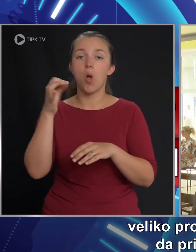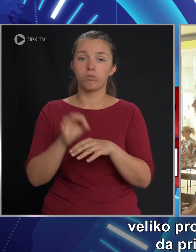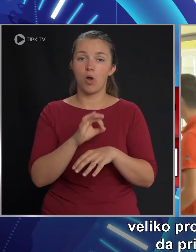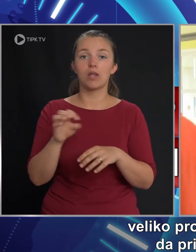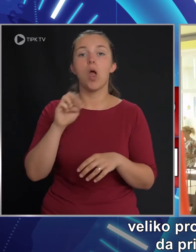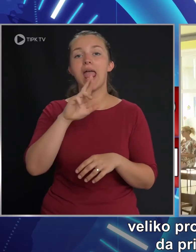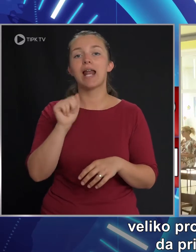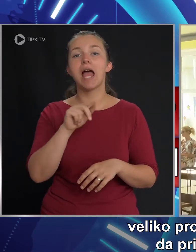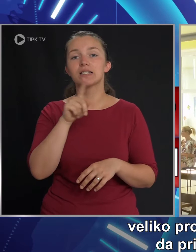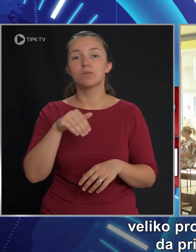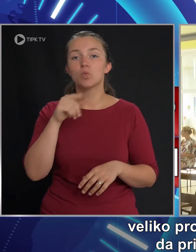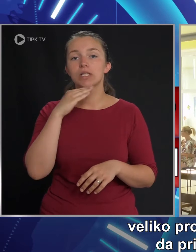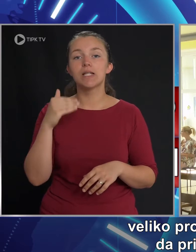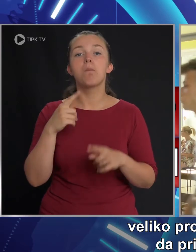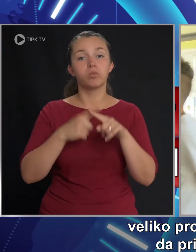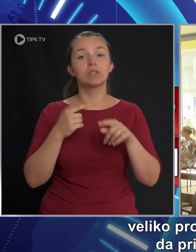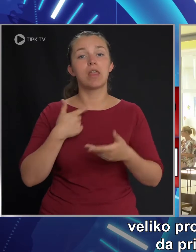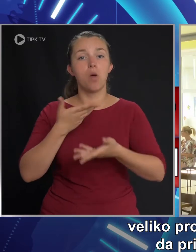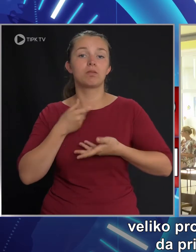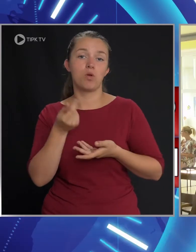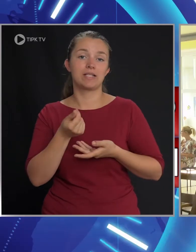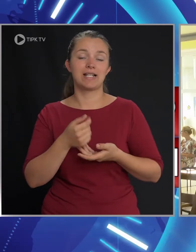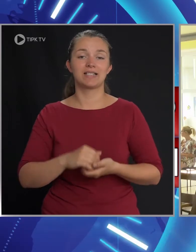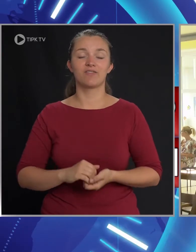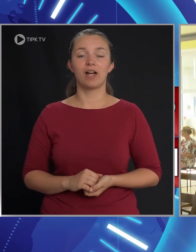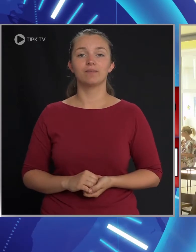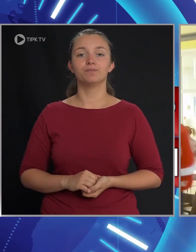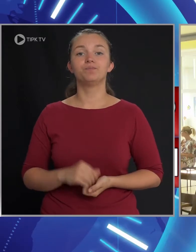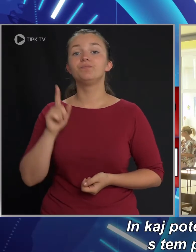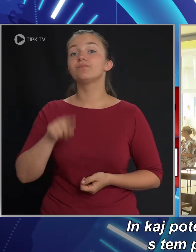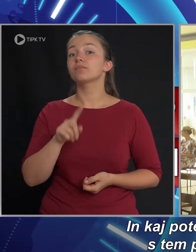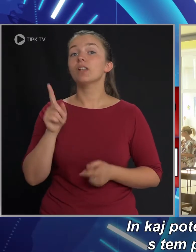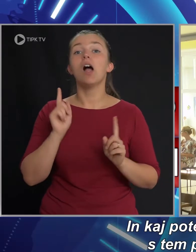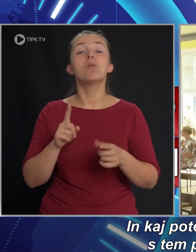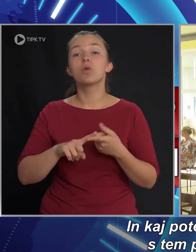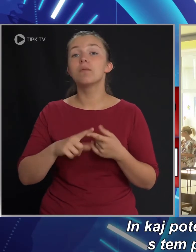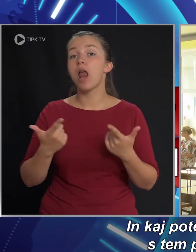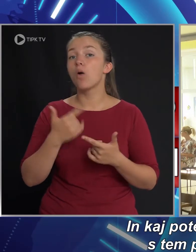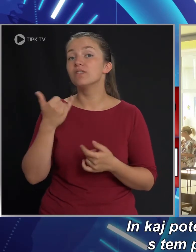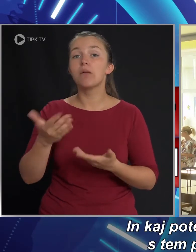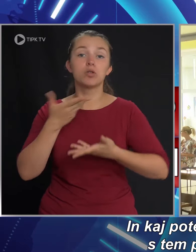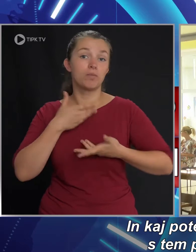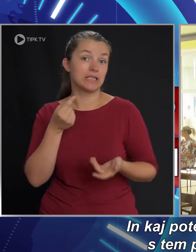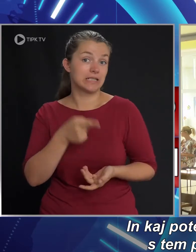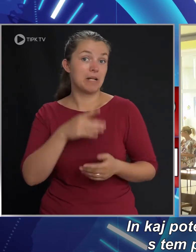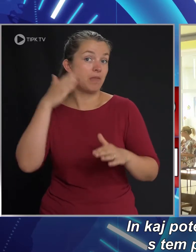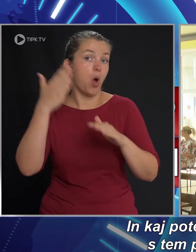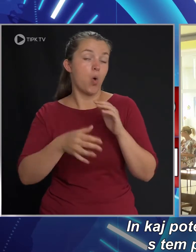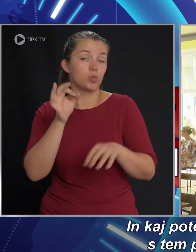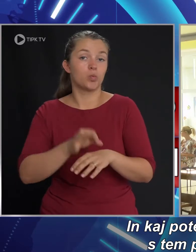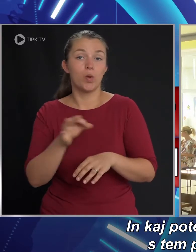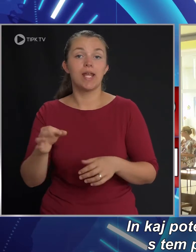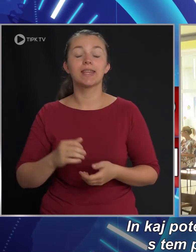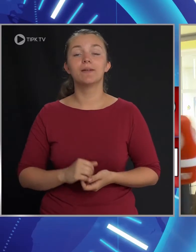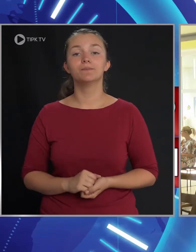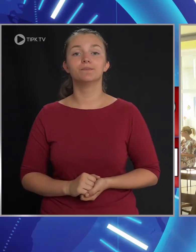veliko projektov Erasmus Plus, da pridobimo sredstva. In kaj potem lahko vsak pridobi s tem po